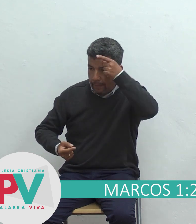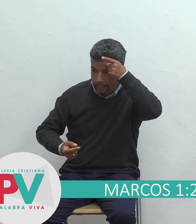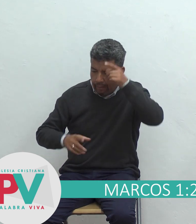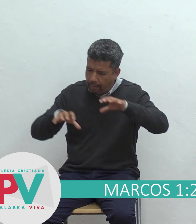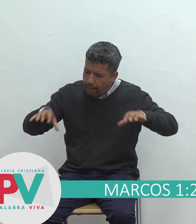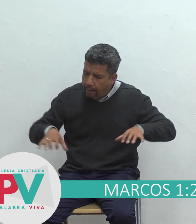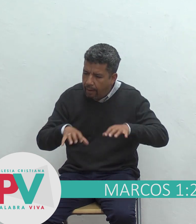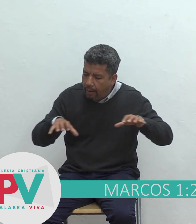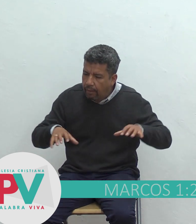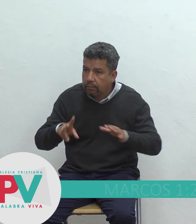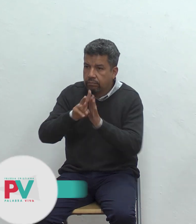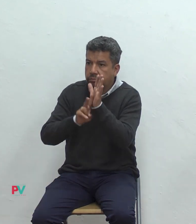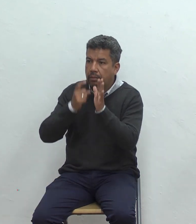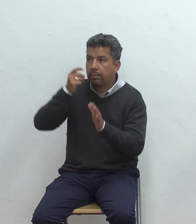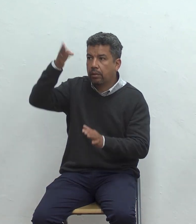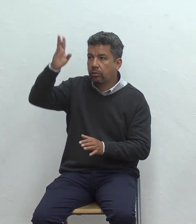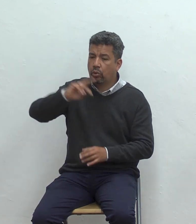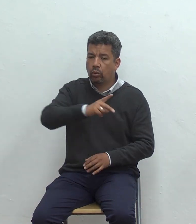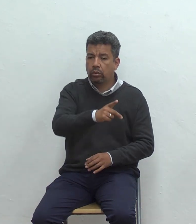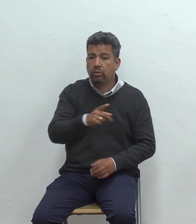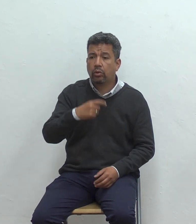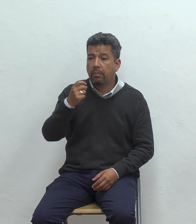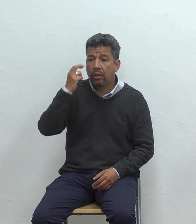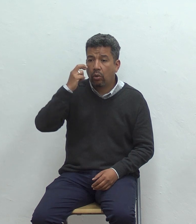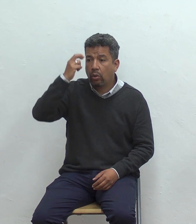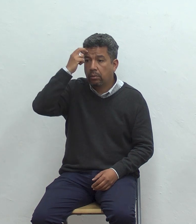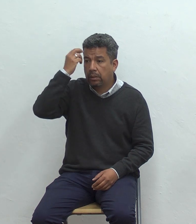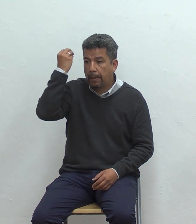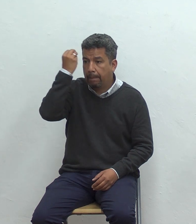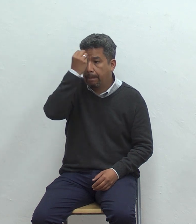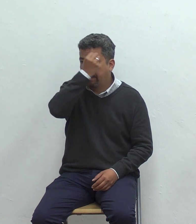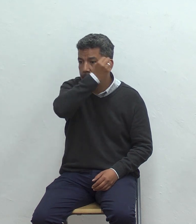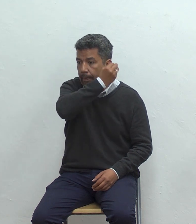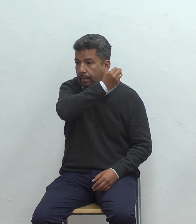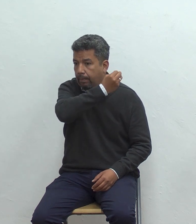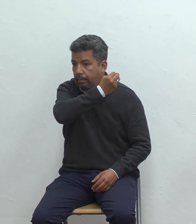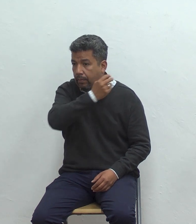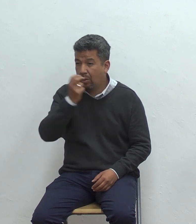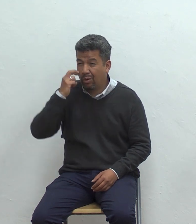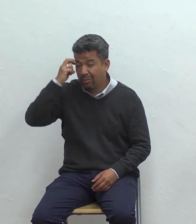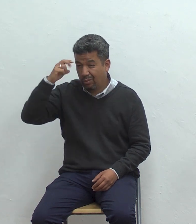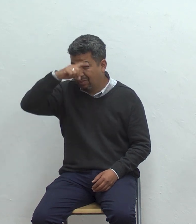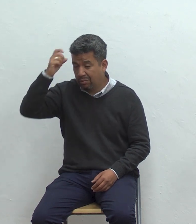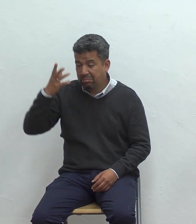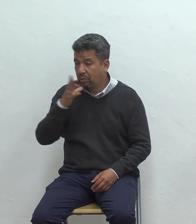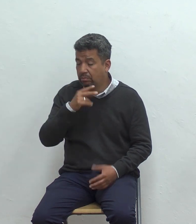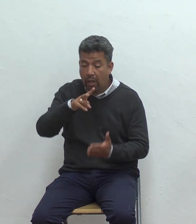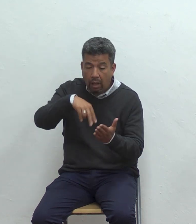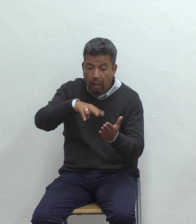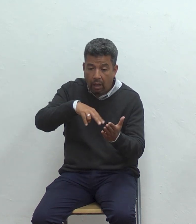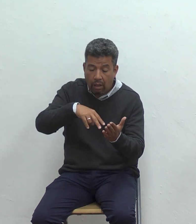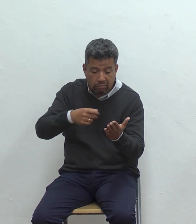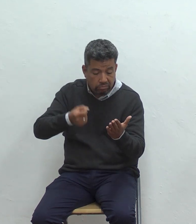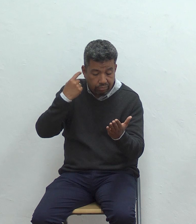hacía la voluntad de Dios. Los otros tenían solamente un conocimiento, ni siquiera un conocimiento intelectual, porque lo que leían